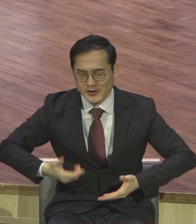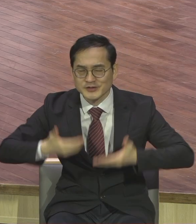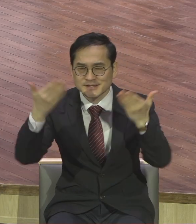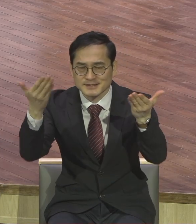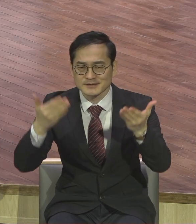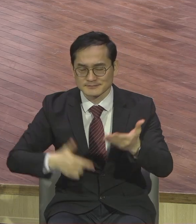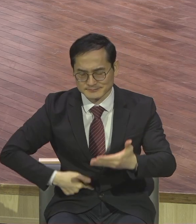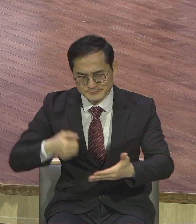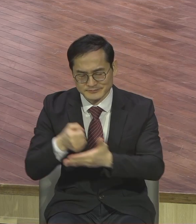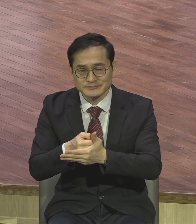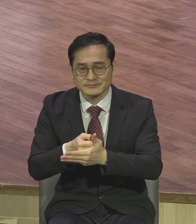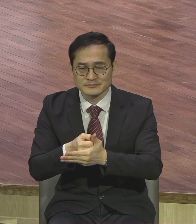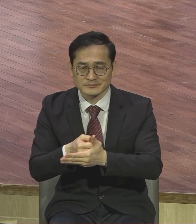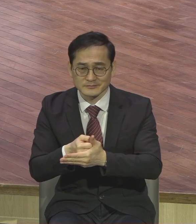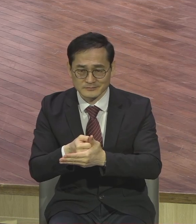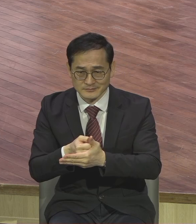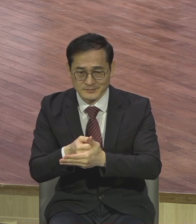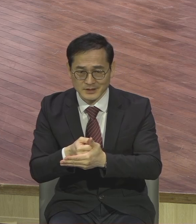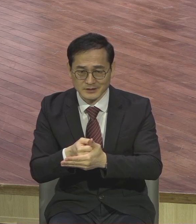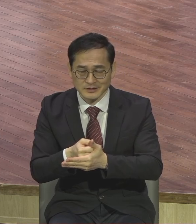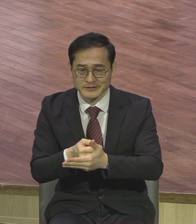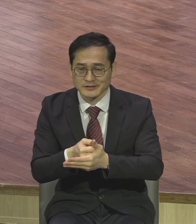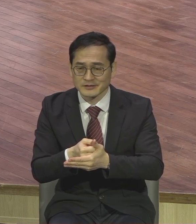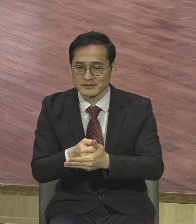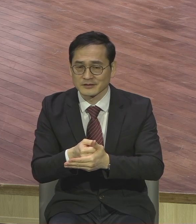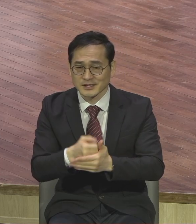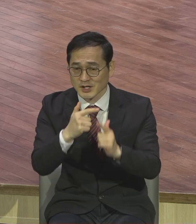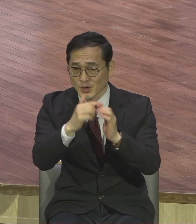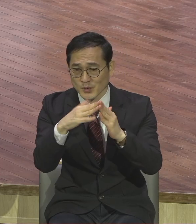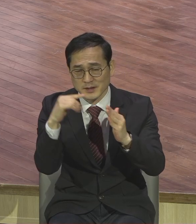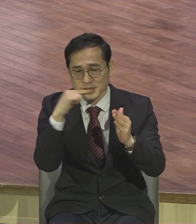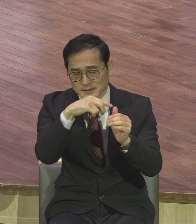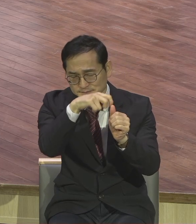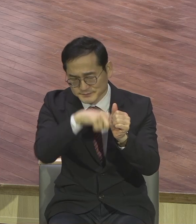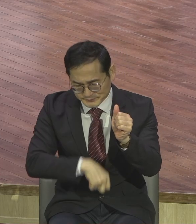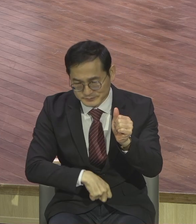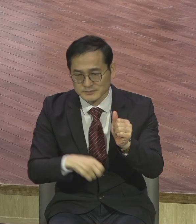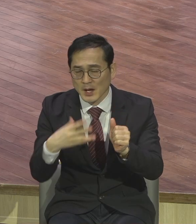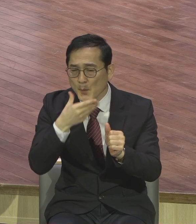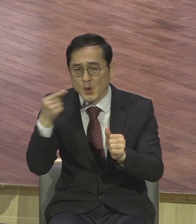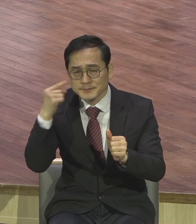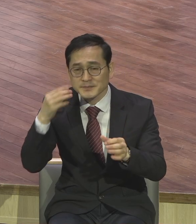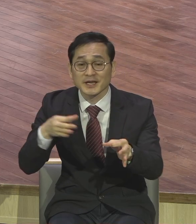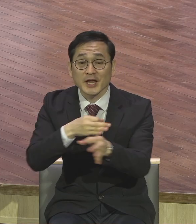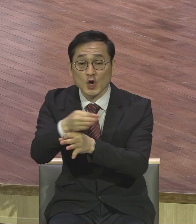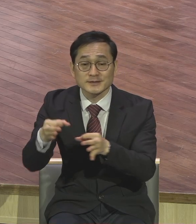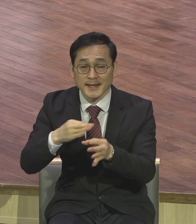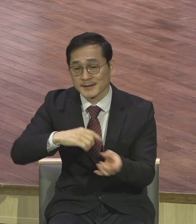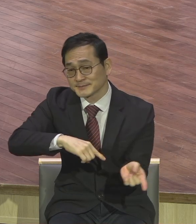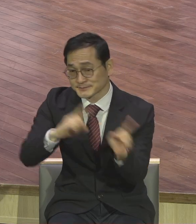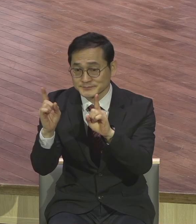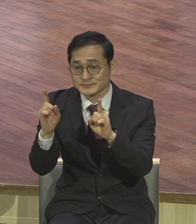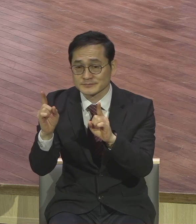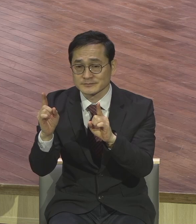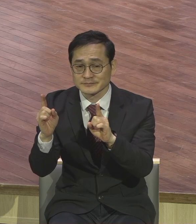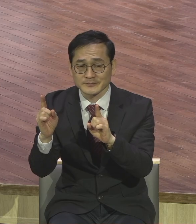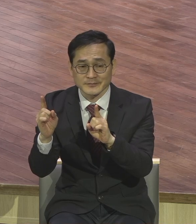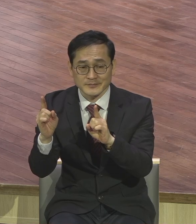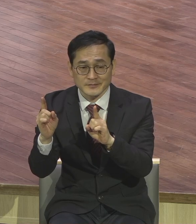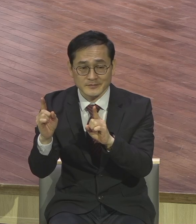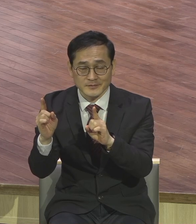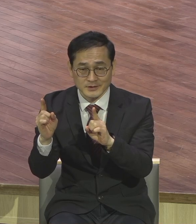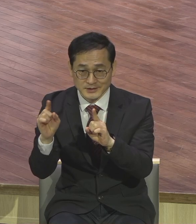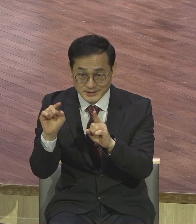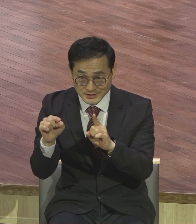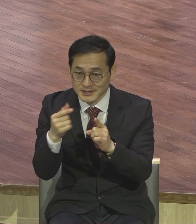자리로 나가서 헌당 경제, 복음 경제, 정말 하나님 주시는 이 회복의